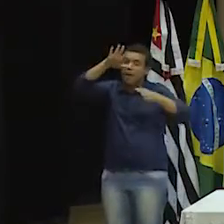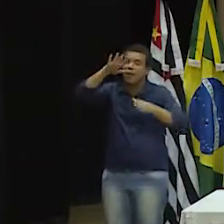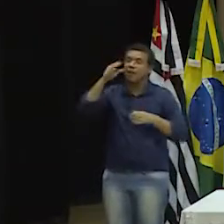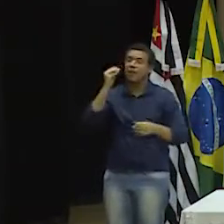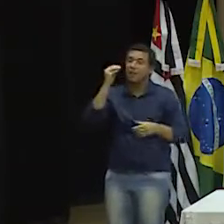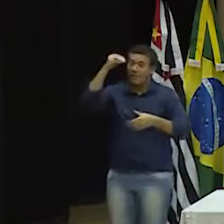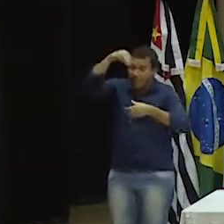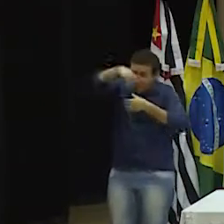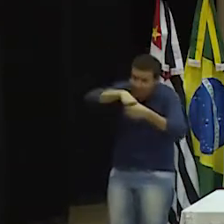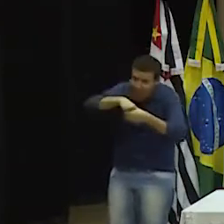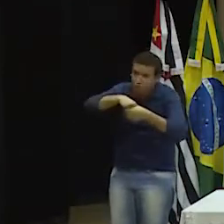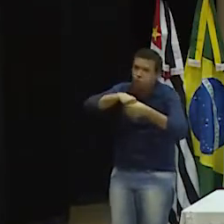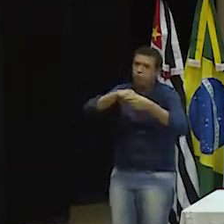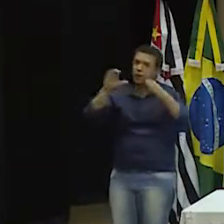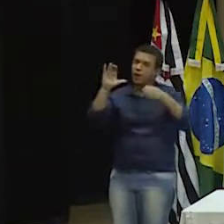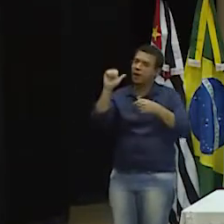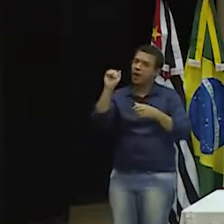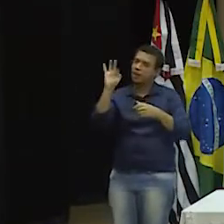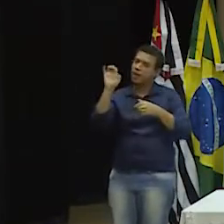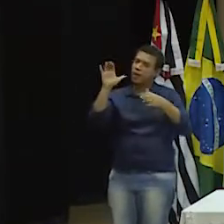uma cultura, mas dentro